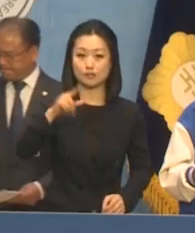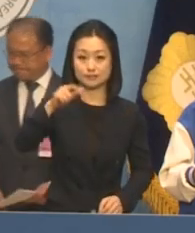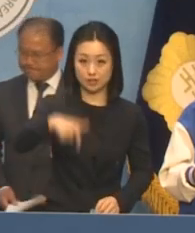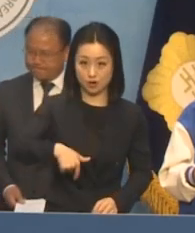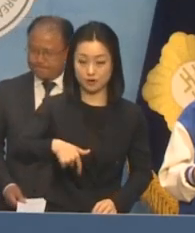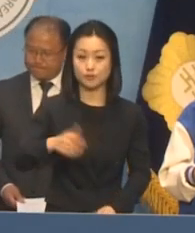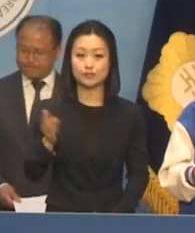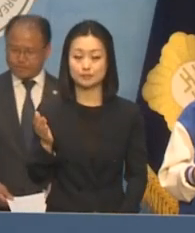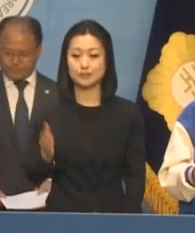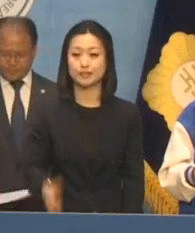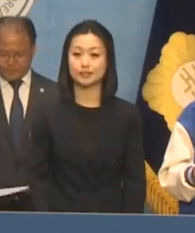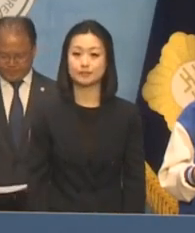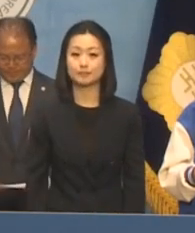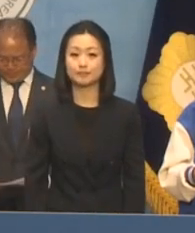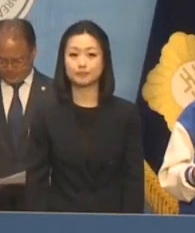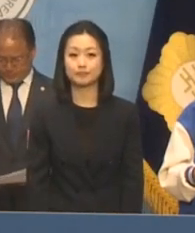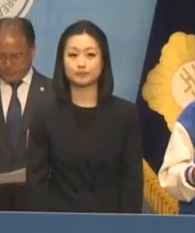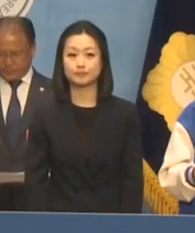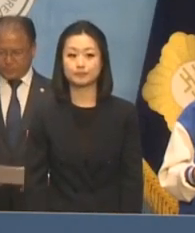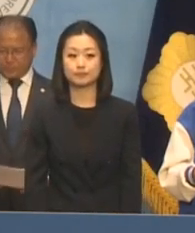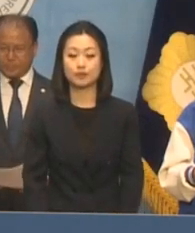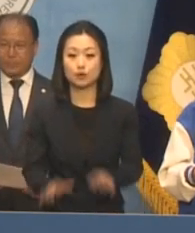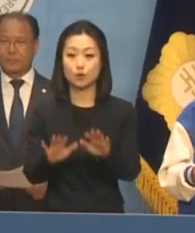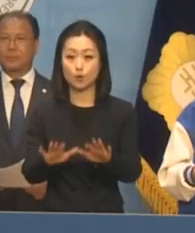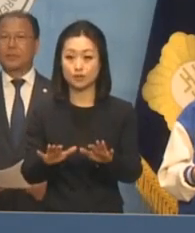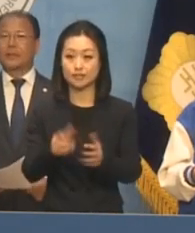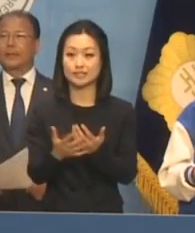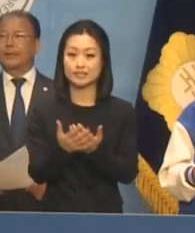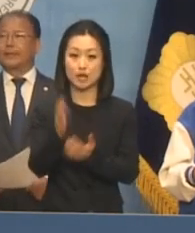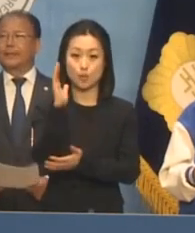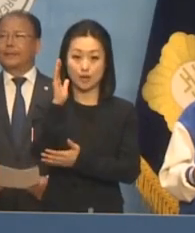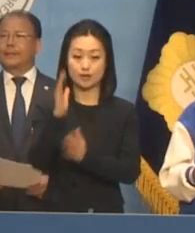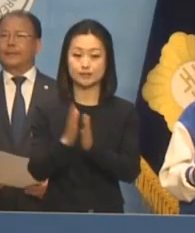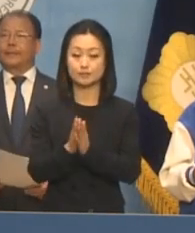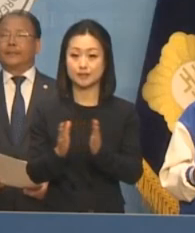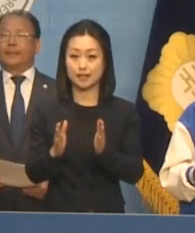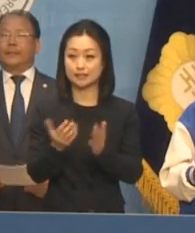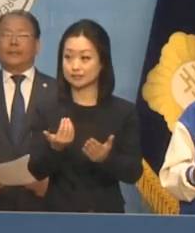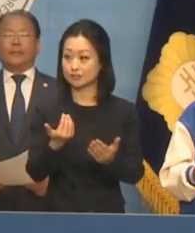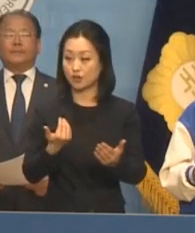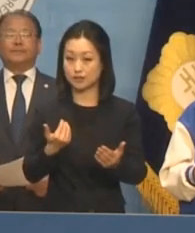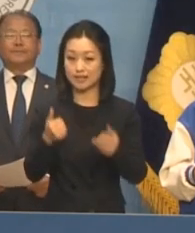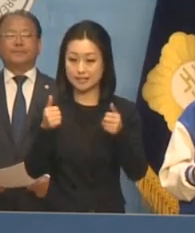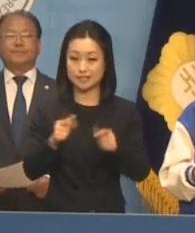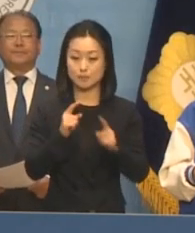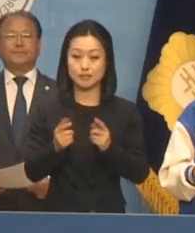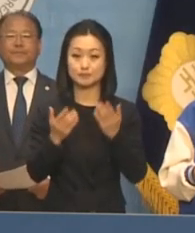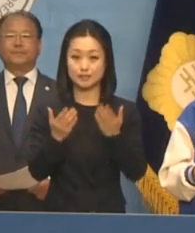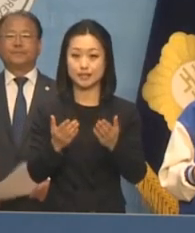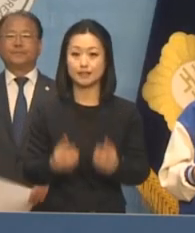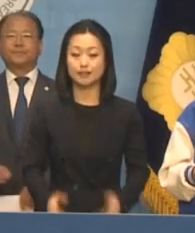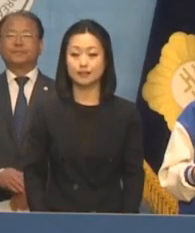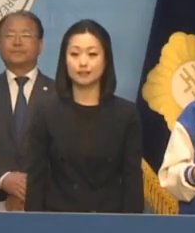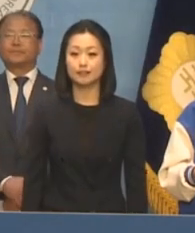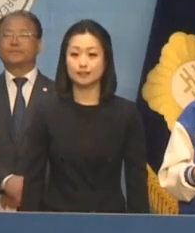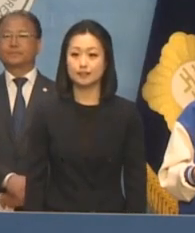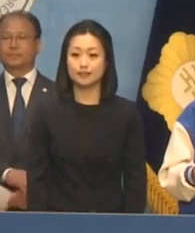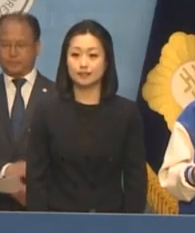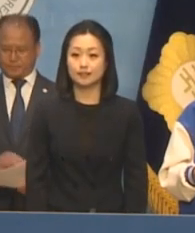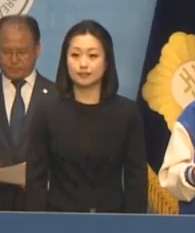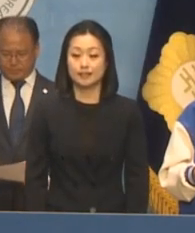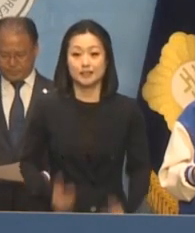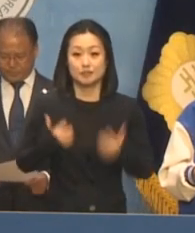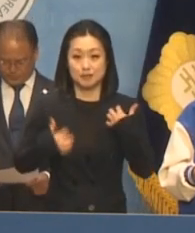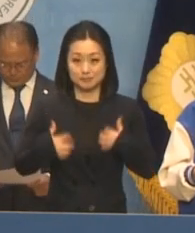오셨습니다네 그럼 오늘 어 준비한 기자의 견문 시작하기 전에 인사 말씀을 제가 잠깐 드리겠습니다